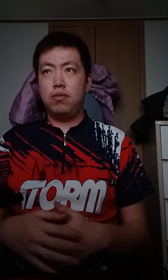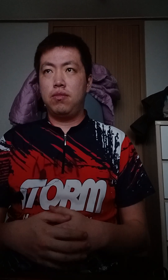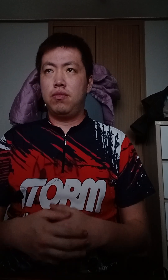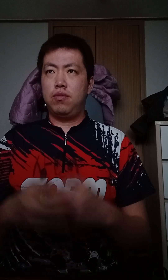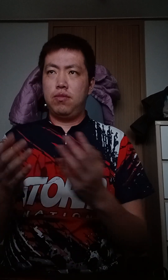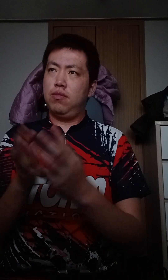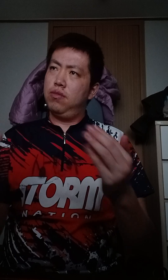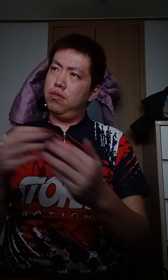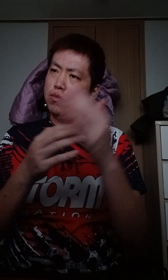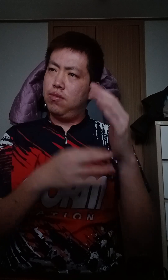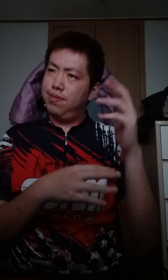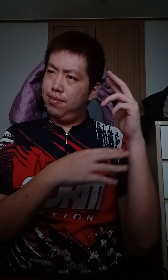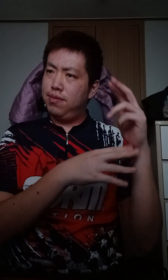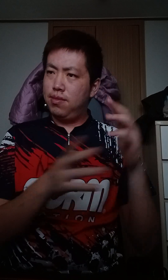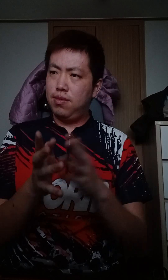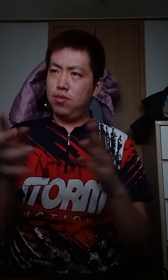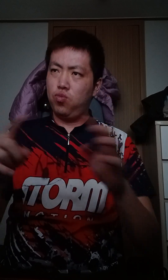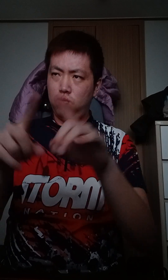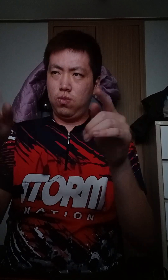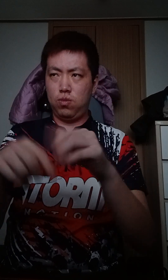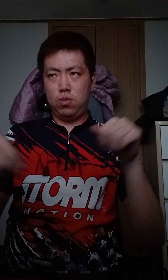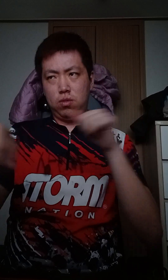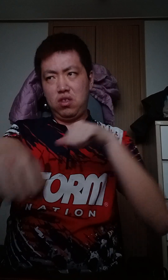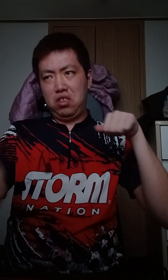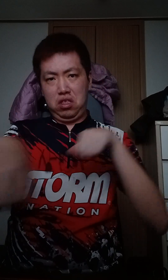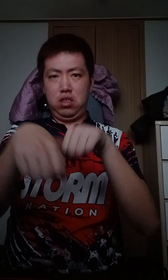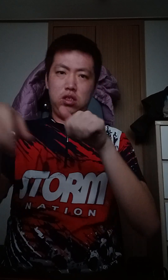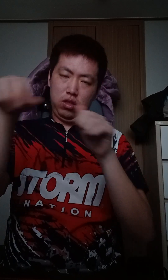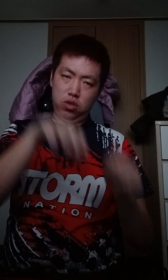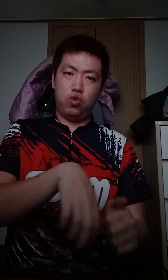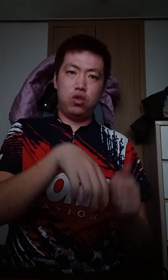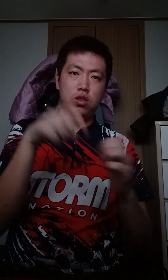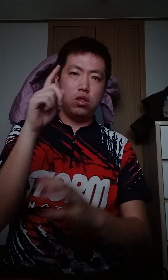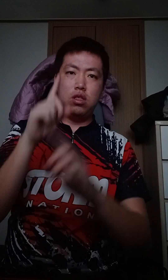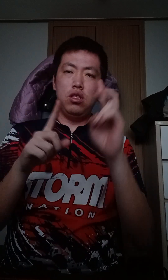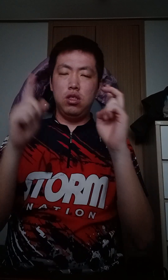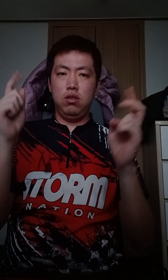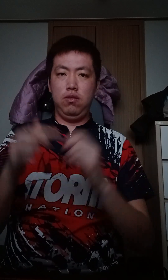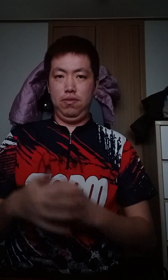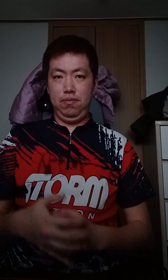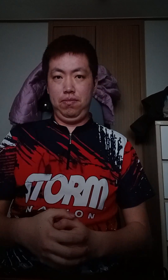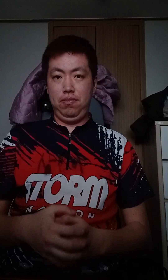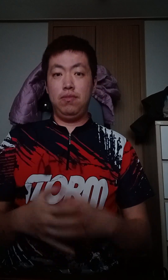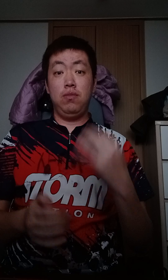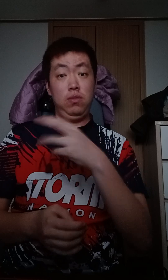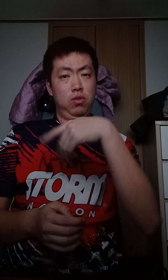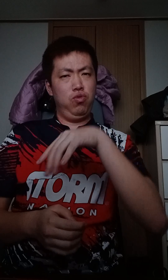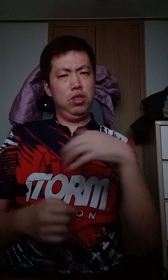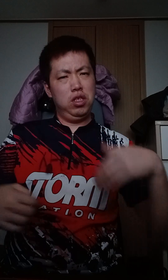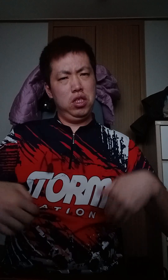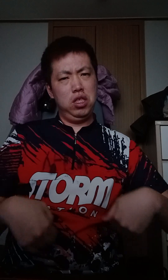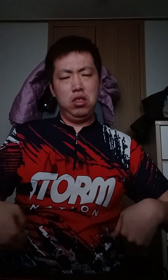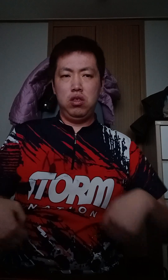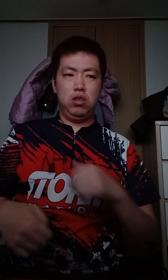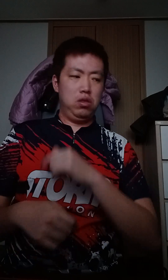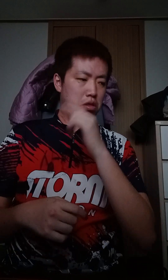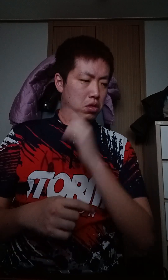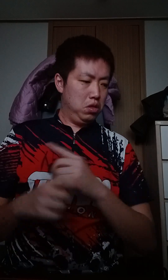유치원생을 가득 태운 버스가 이렇게 터널벽을 들이받고 넘어지는 사고가 발생했습니다. 모두 안전띠를 메고 있었던 데다 사고를